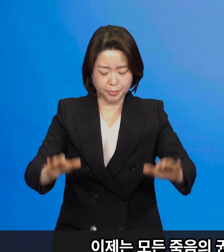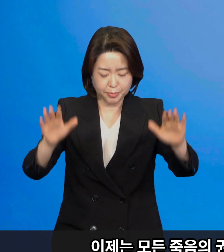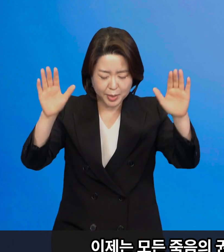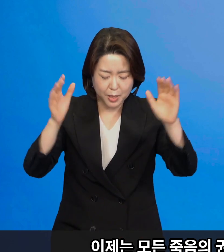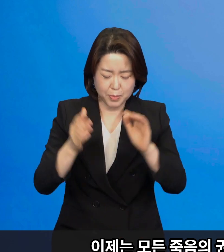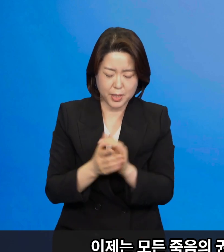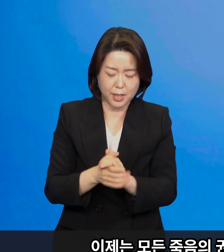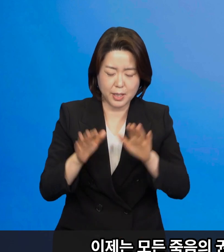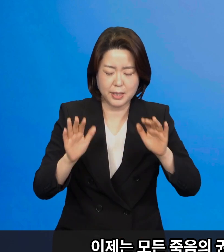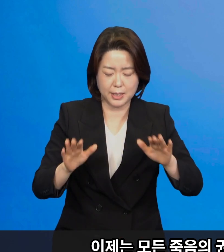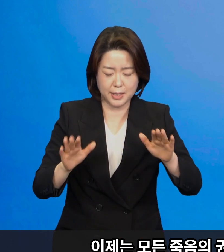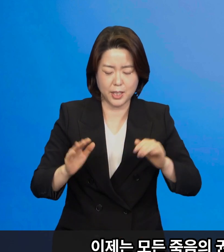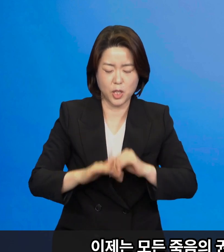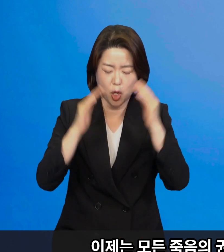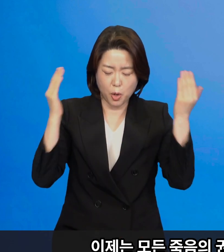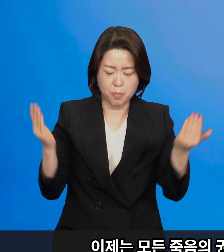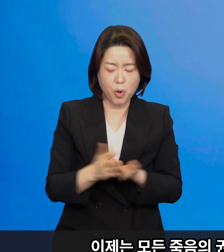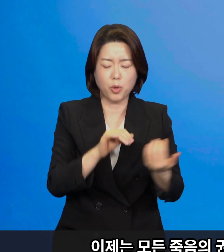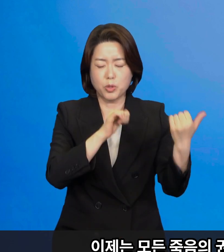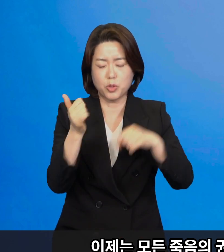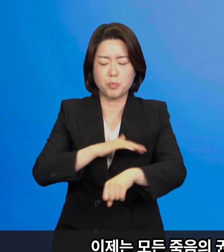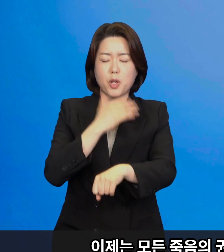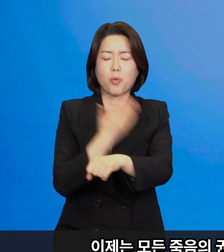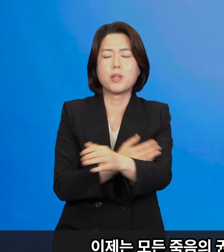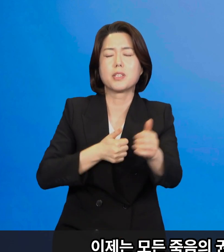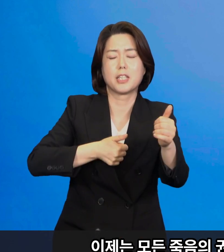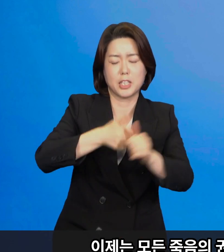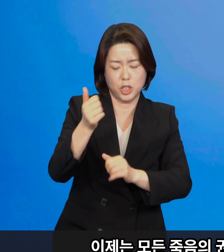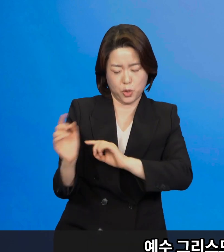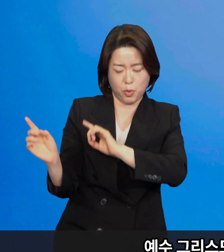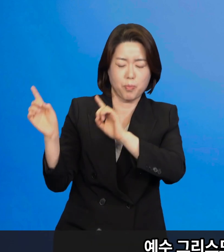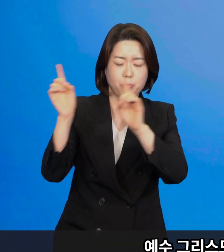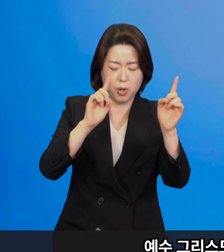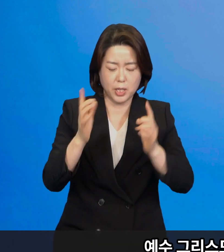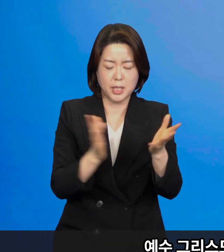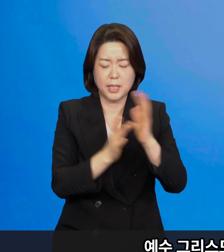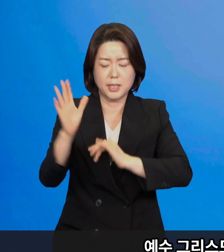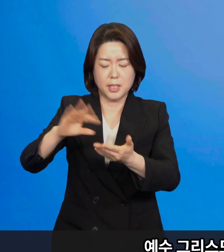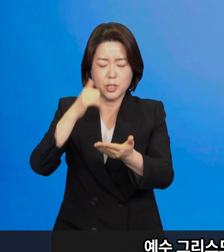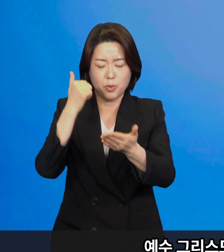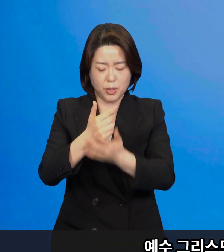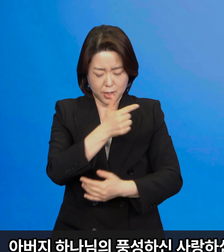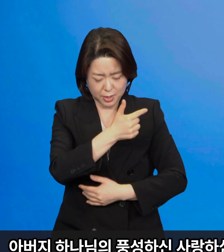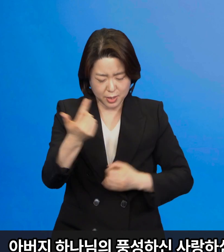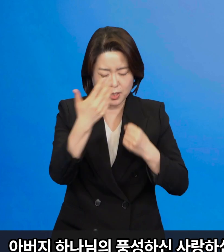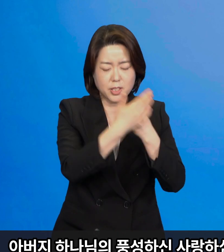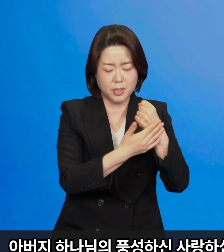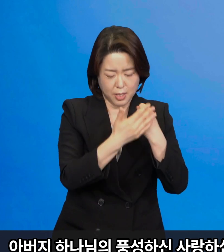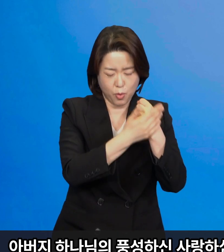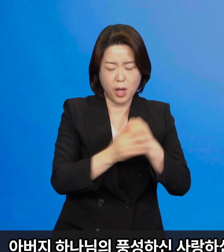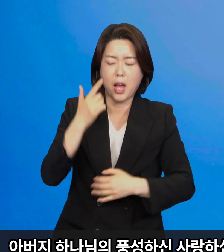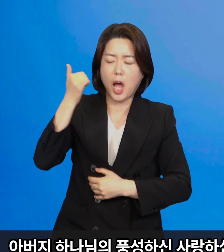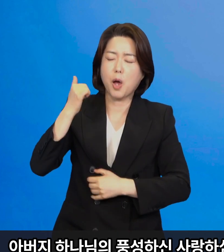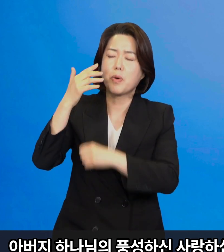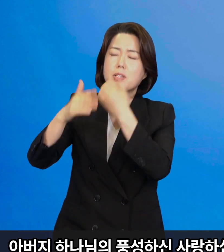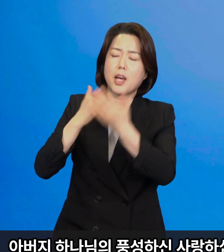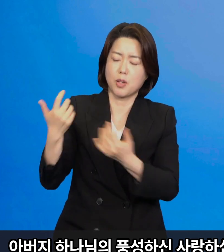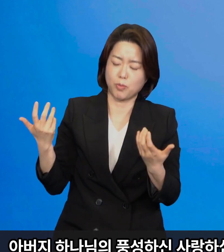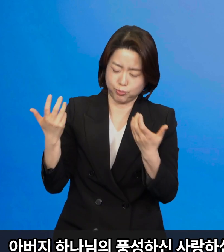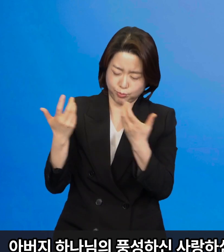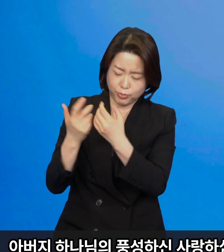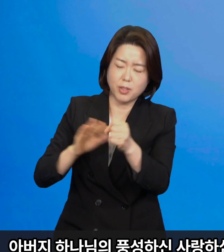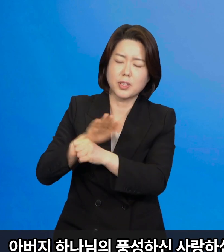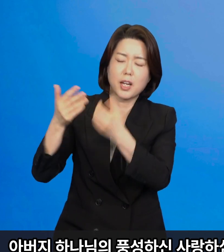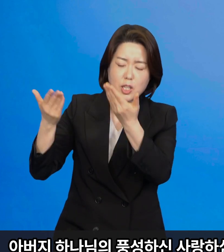축도하겠습니다. 이제는 모든 죽음의 권세를 이기시고 부활하신 예수 그리스도의 크신 은혜와 아버지 하나님의 풍성하신